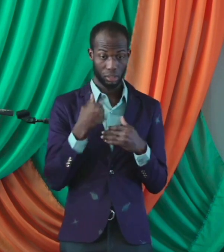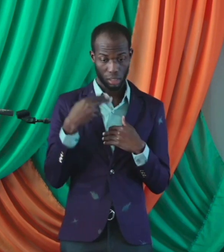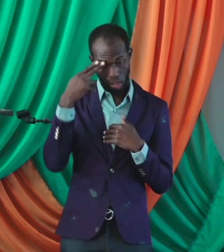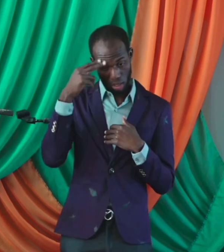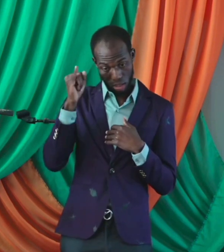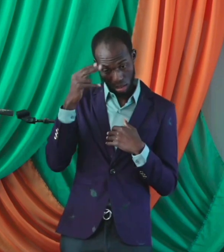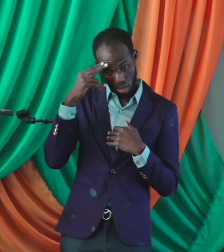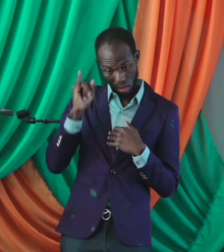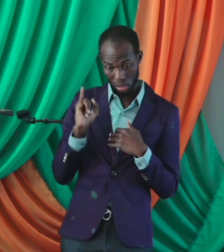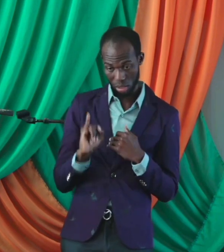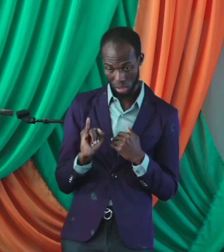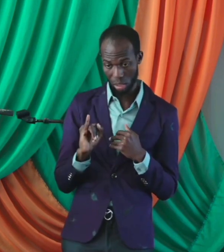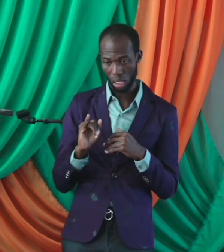Haïti,